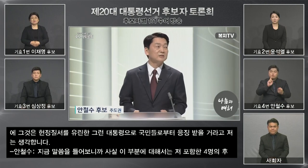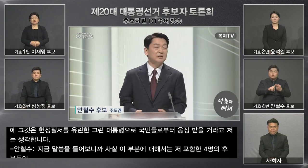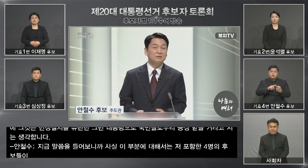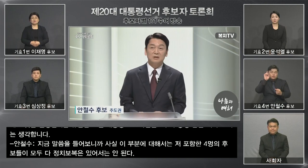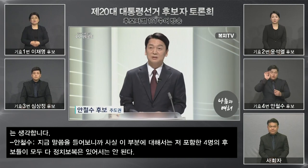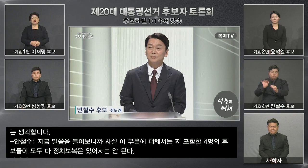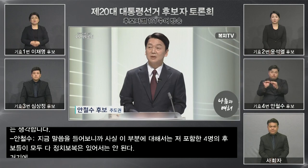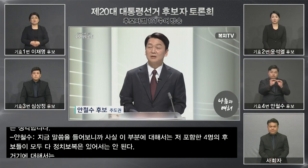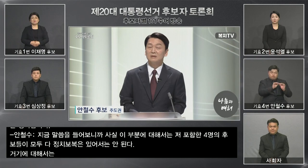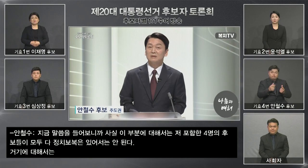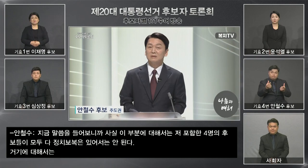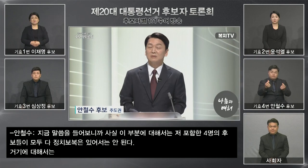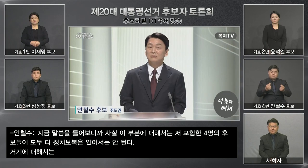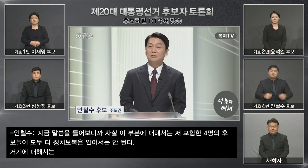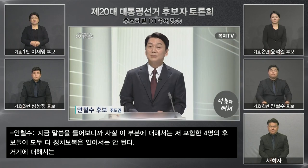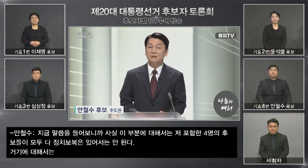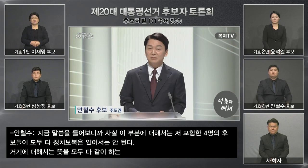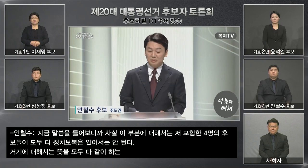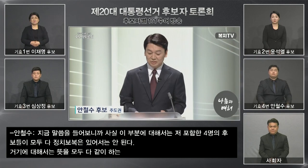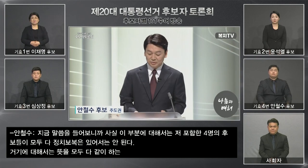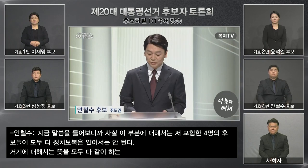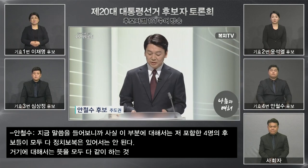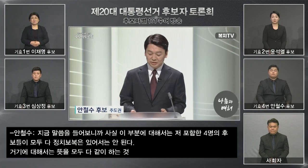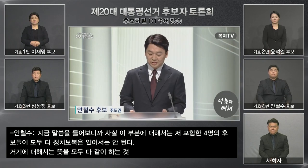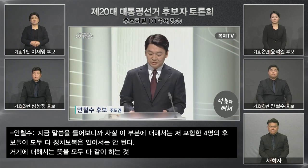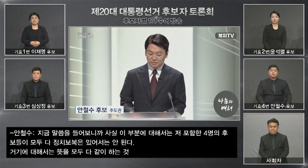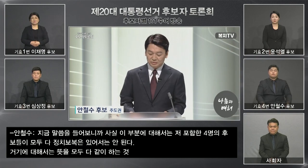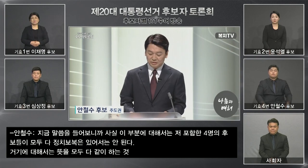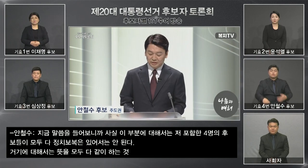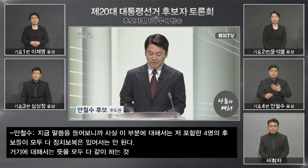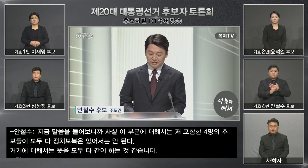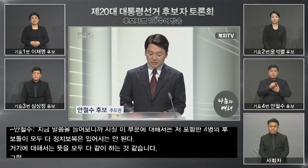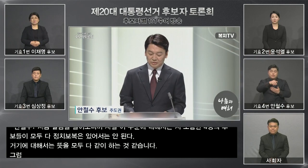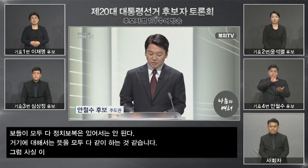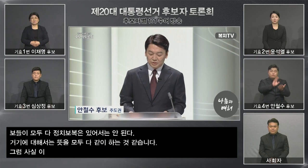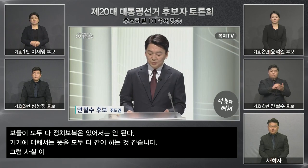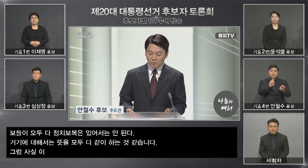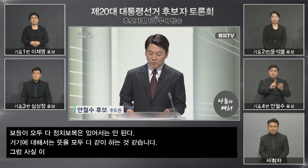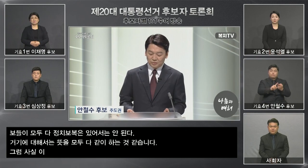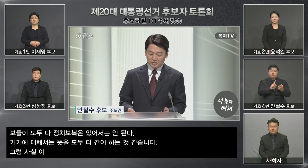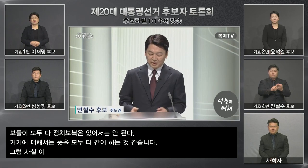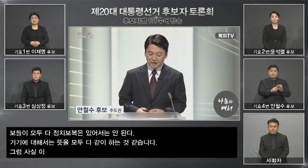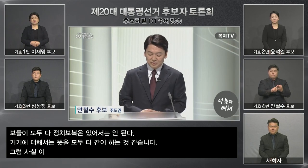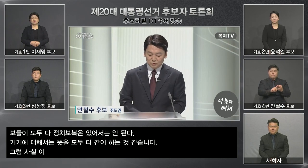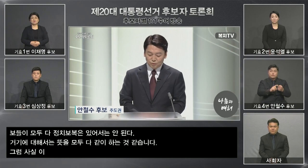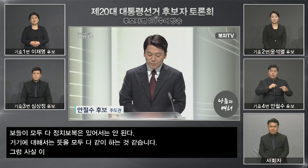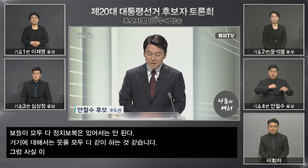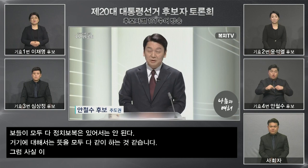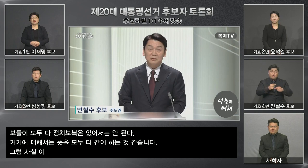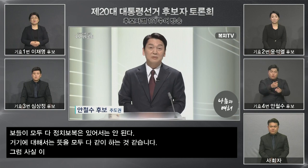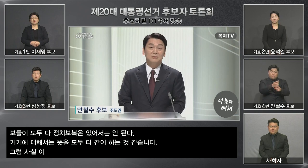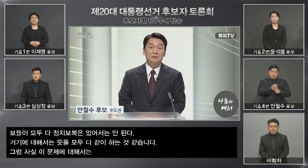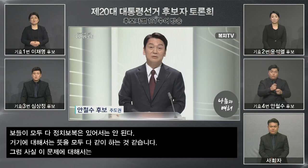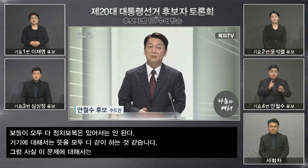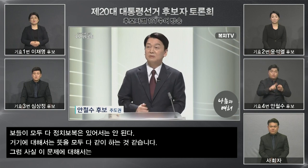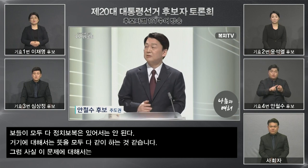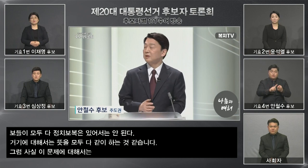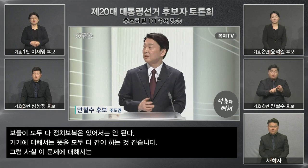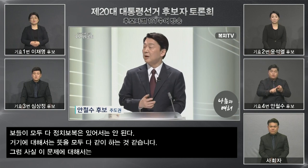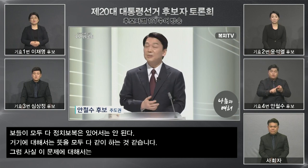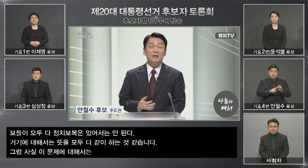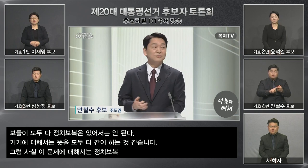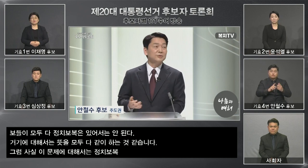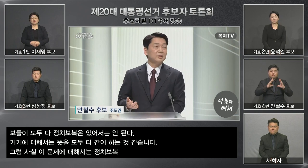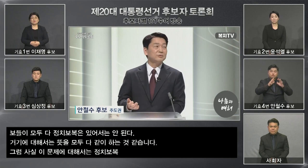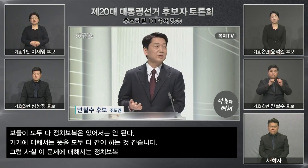모두 다 같이 하는 것 같습니다. 그럼 사실 이 문제에 대해서는 정치 보복 대국민 선언을 저는